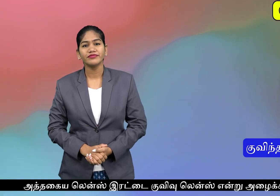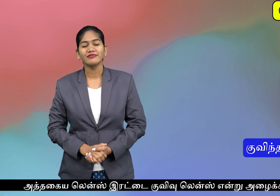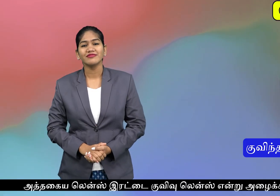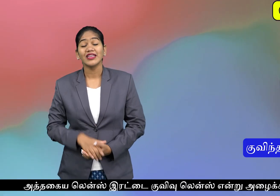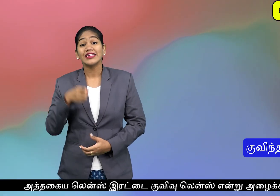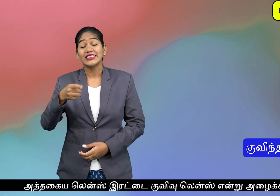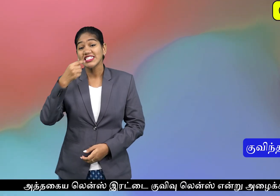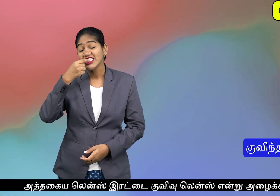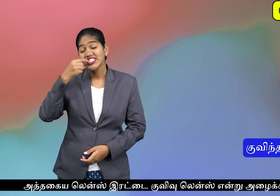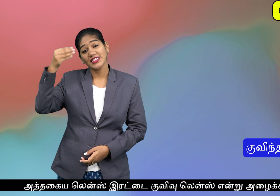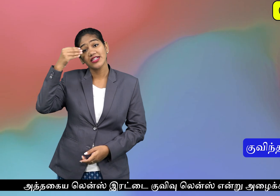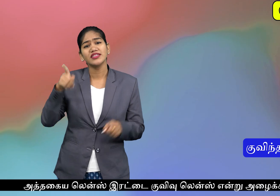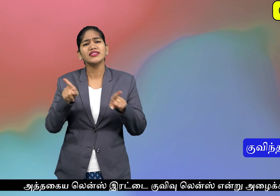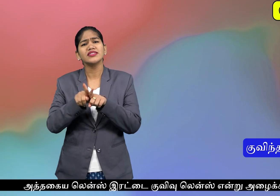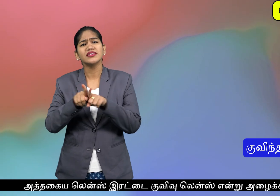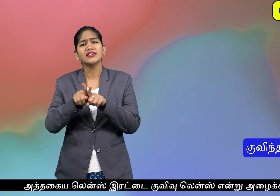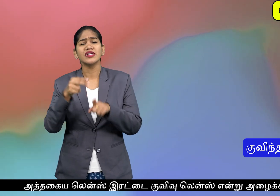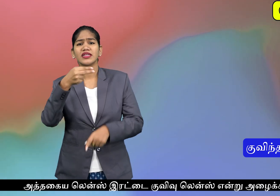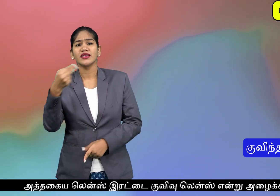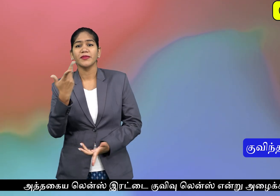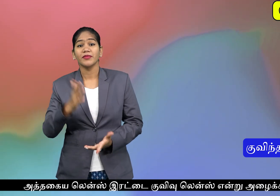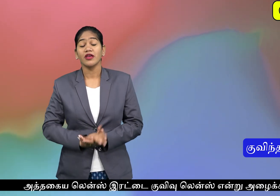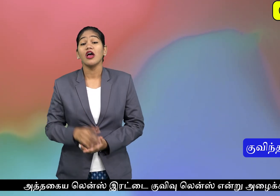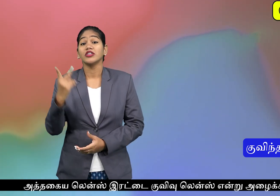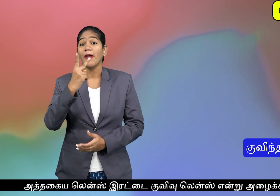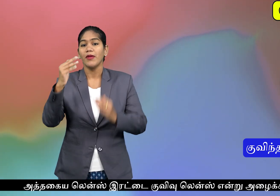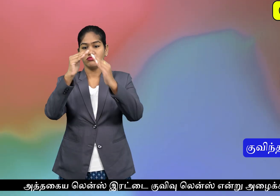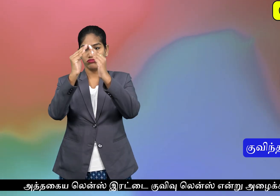அத்தகைய வில்லை இரட்டை குவிவு வில்லை என்று அழைக்கப்படுகிறது.